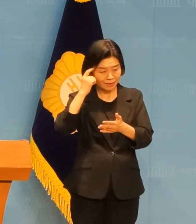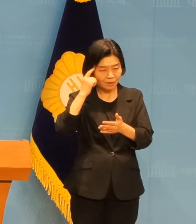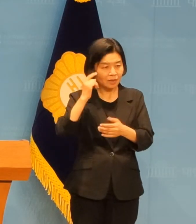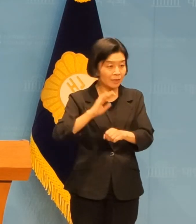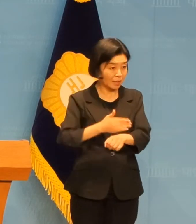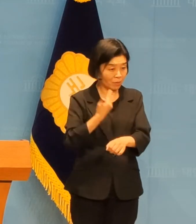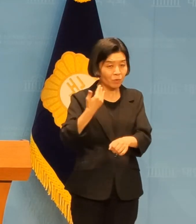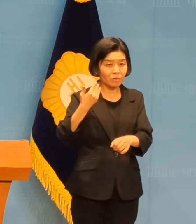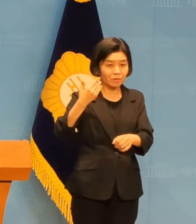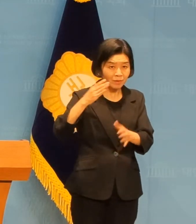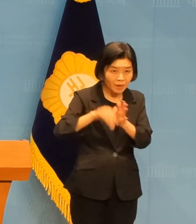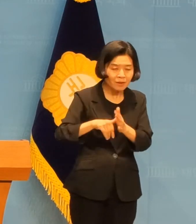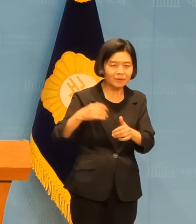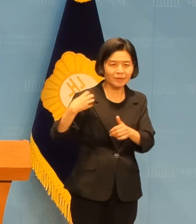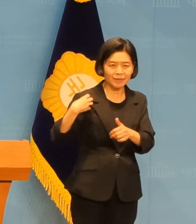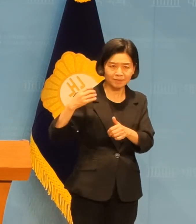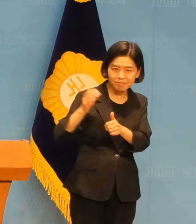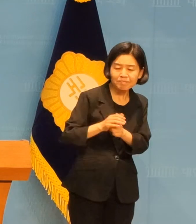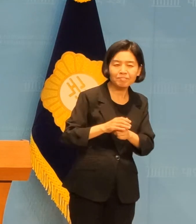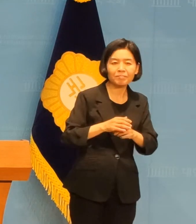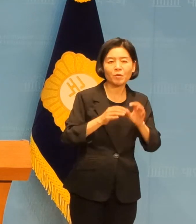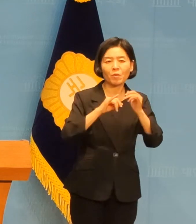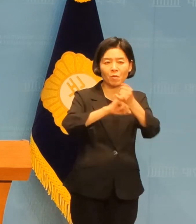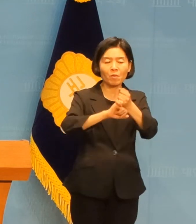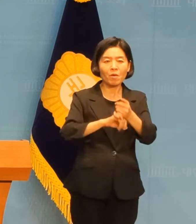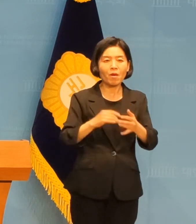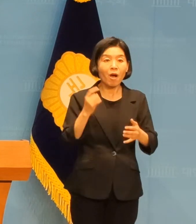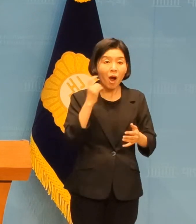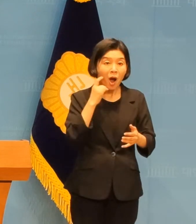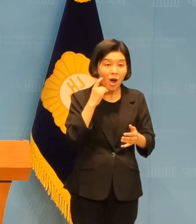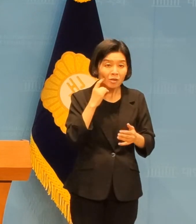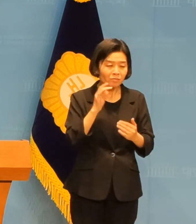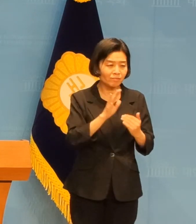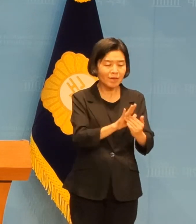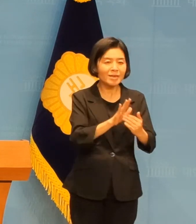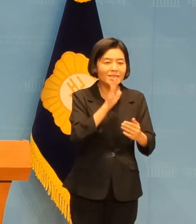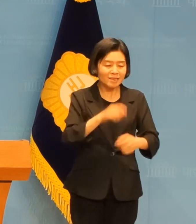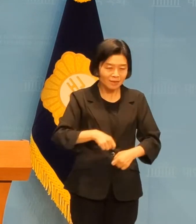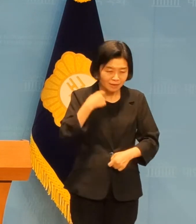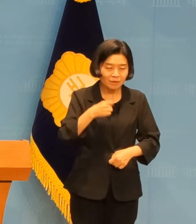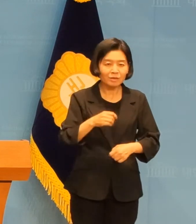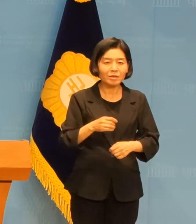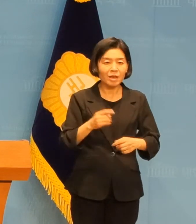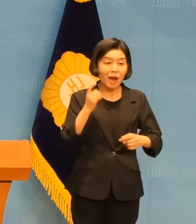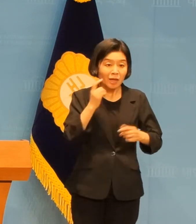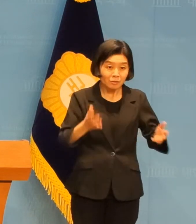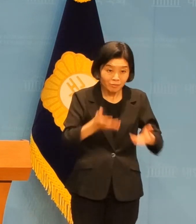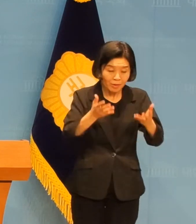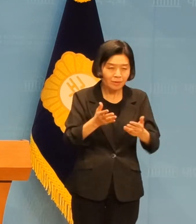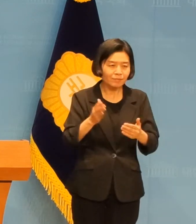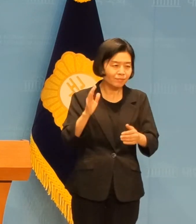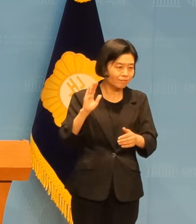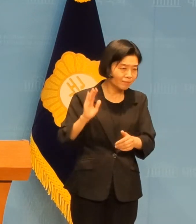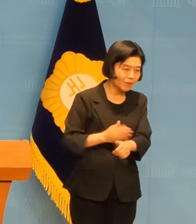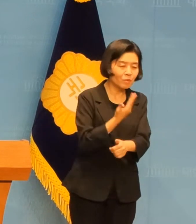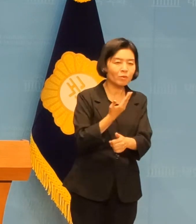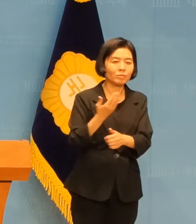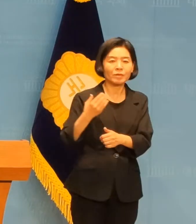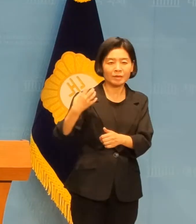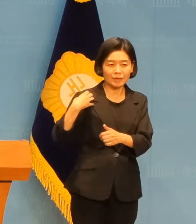책임을 묻겠습니다. 거짓에는 진실로, 선동에는 책임으로 맞서겠습니다.